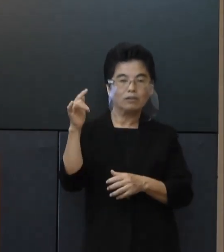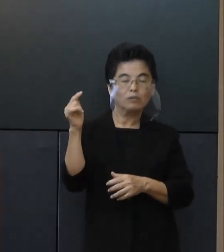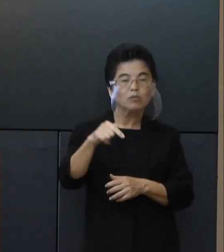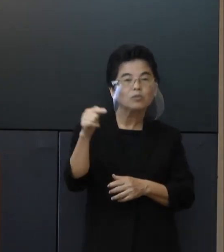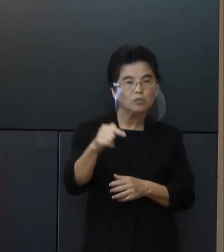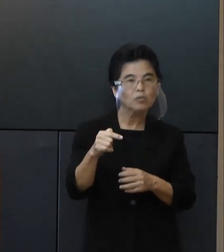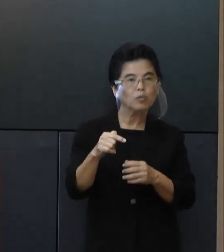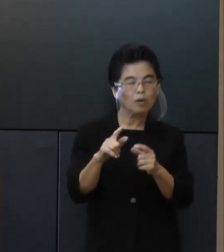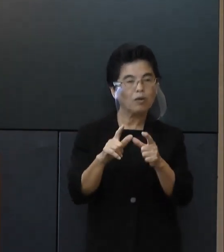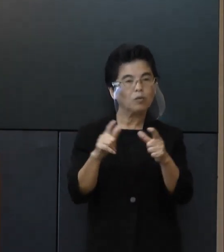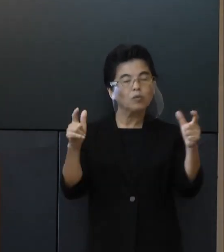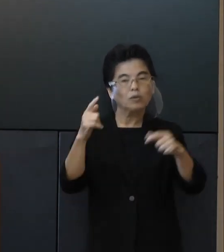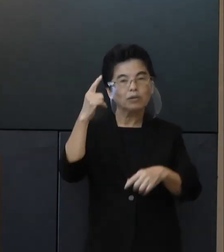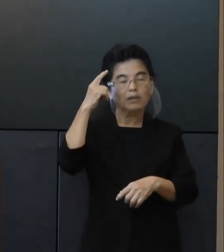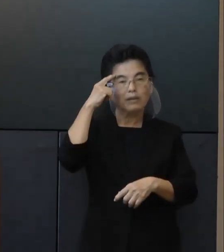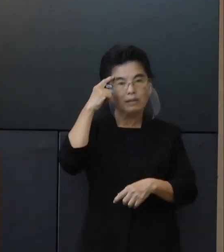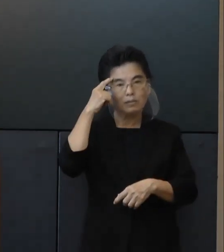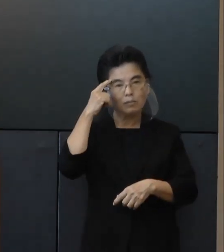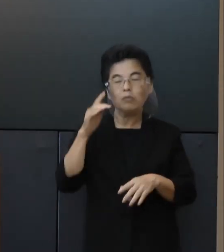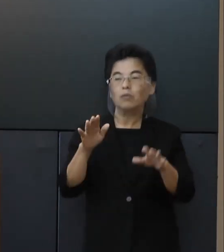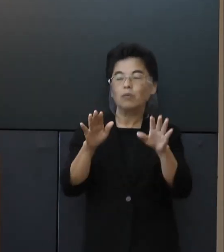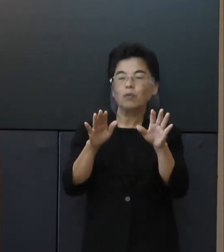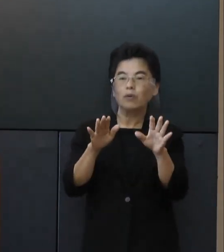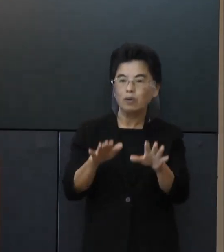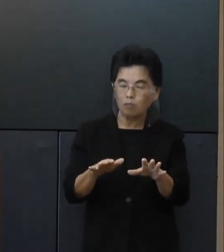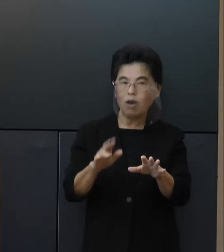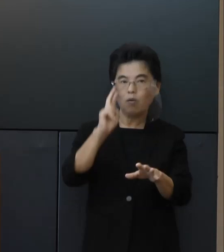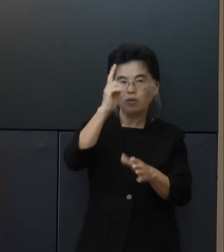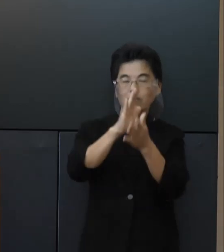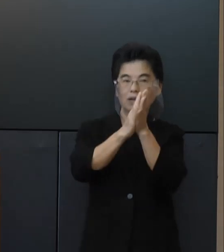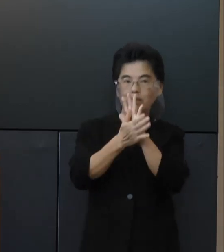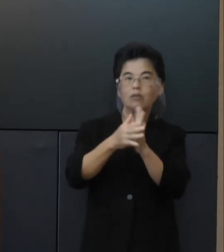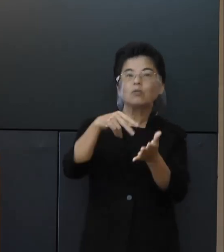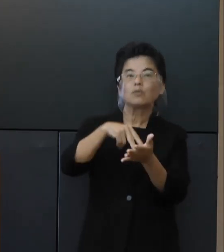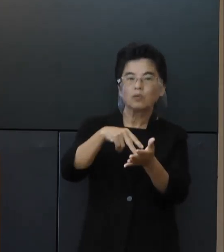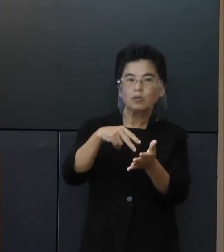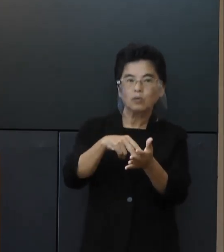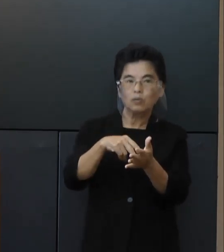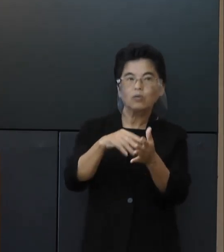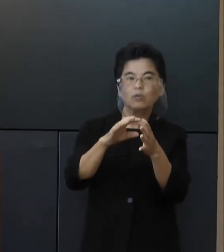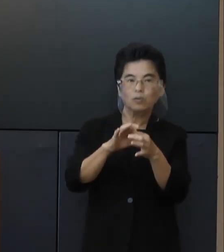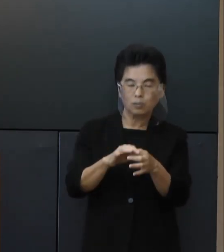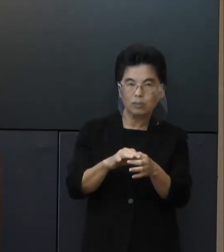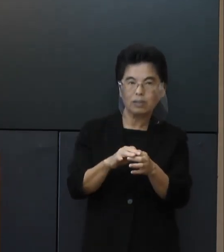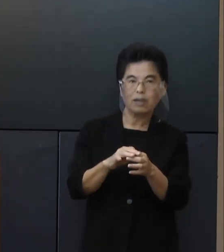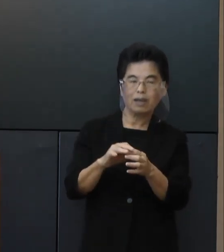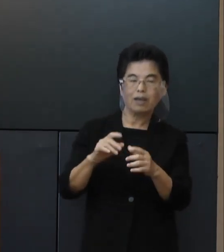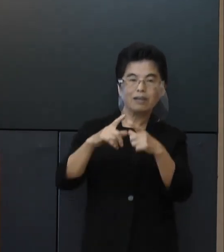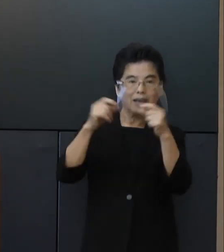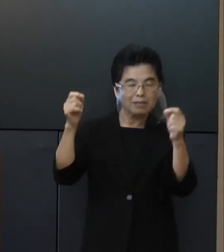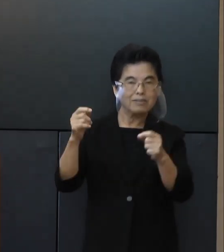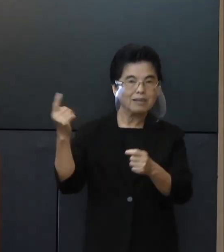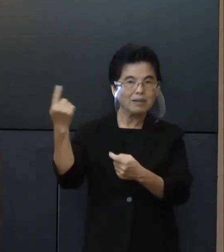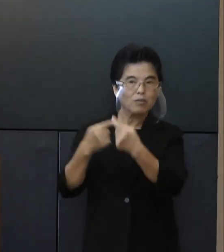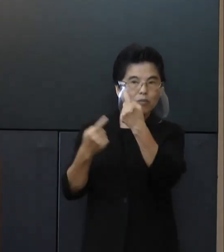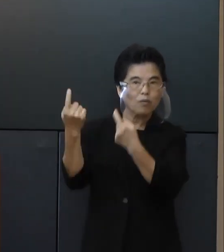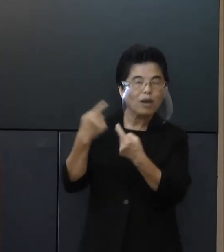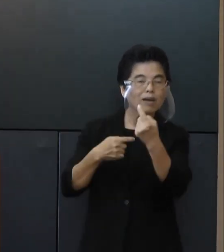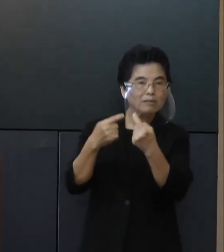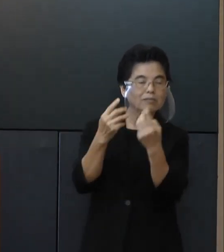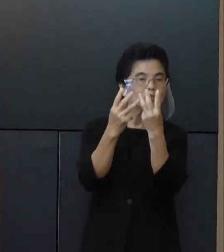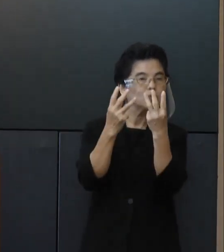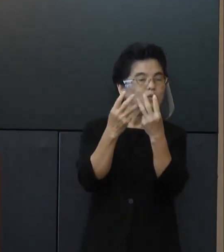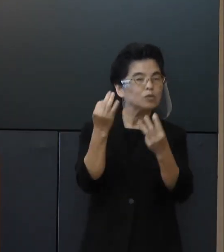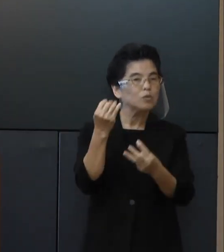摘もあります。そのあたり今県としてはどれだけ その本土からの観光客を見込むのかという